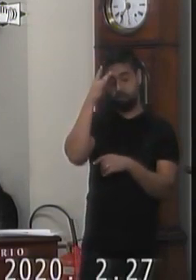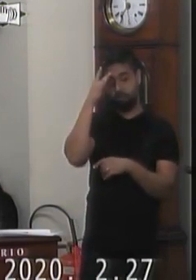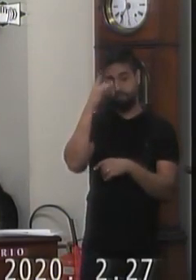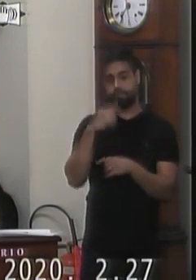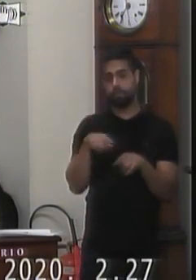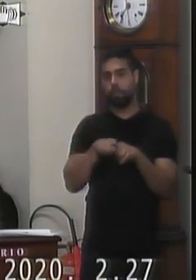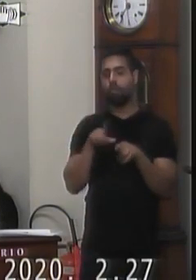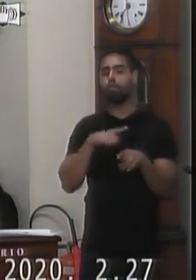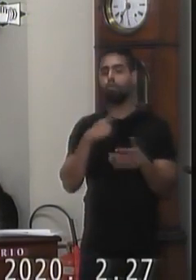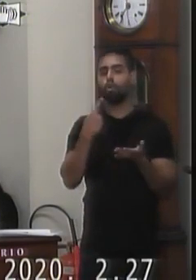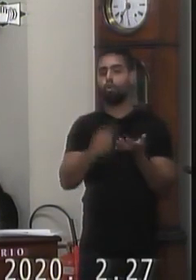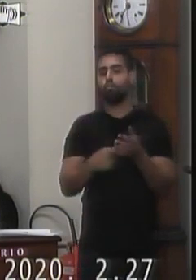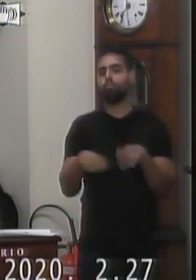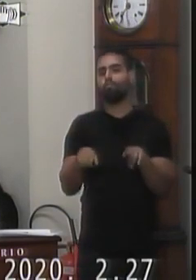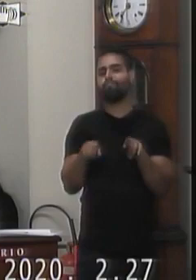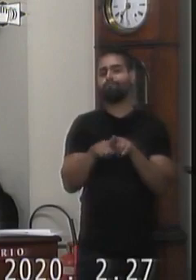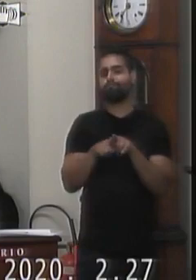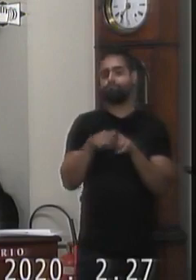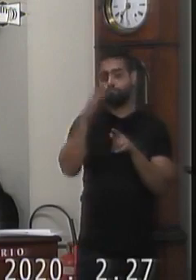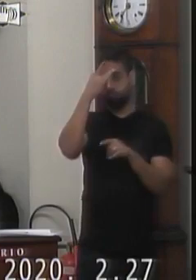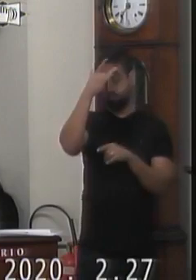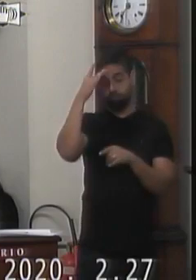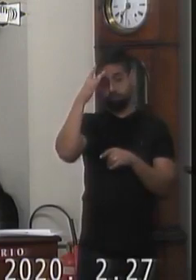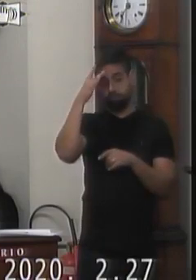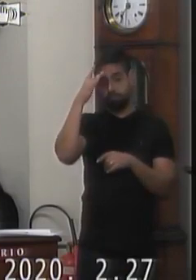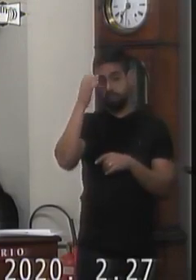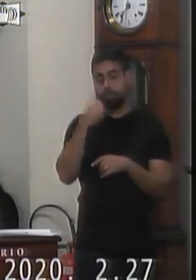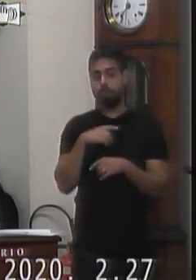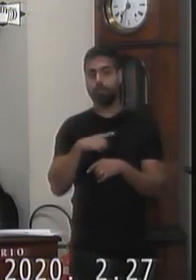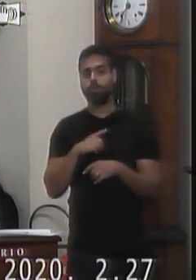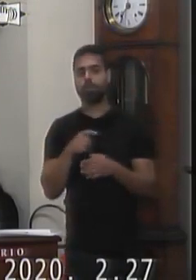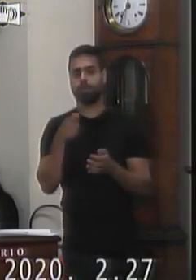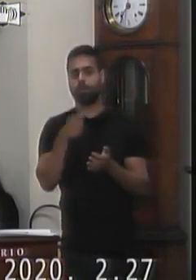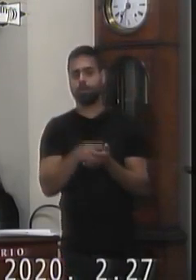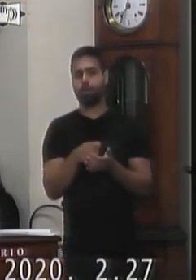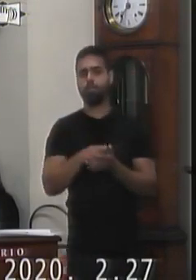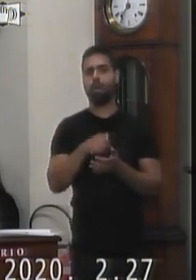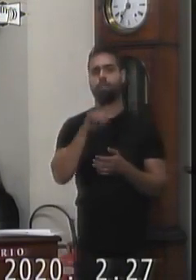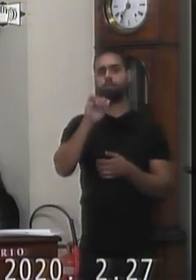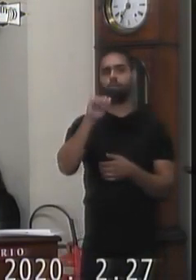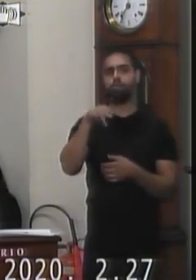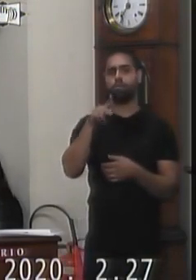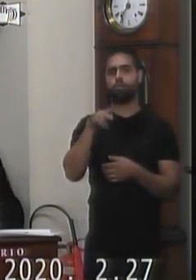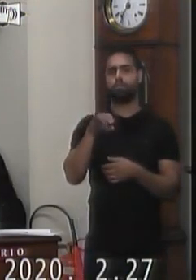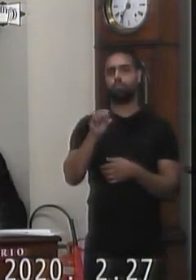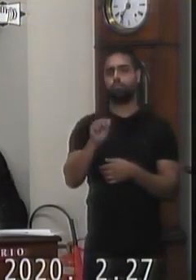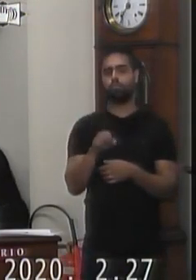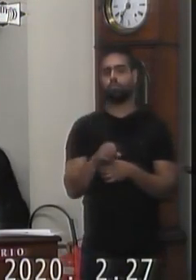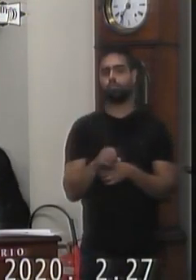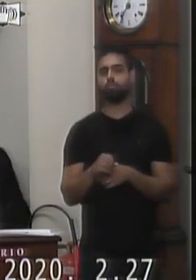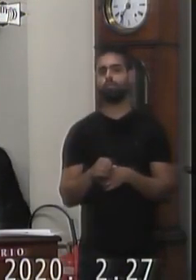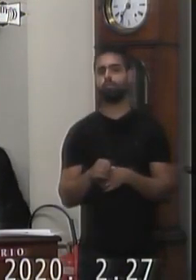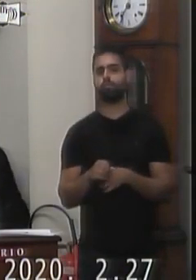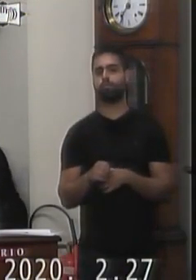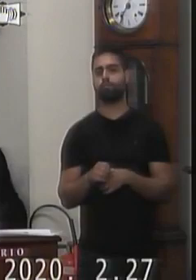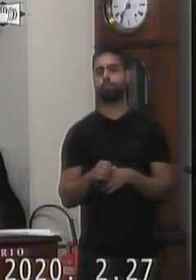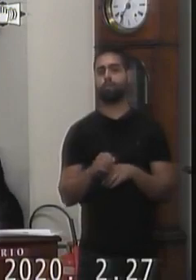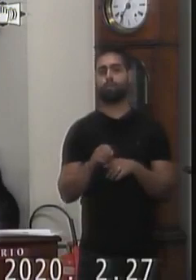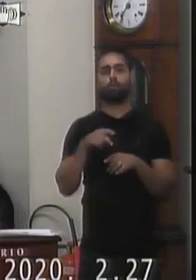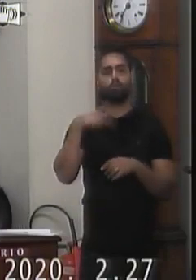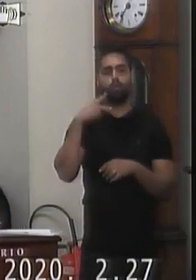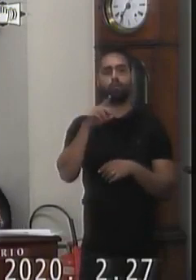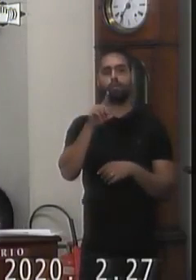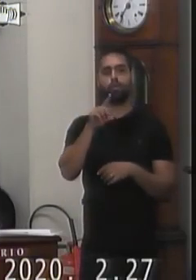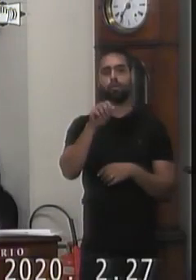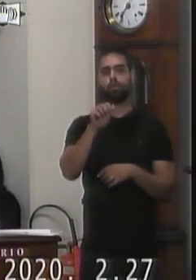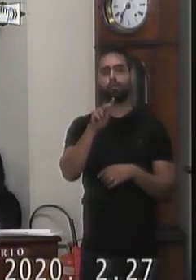com o compromisso firmado com os cidadãos de bem, que são cumpridores de suas obrigações tributárias e esperam uma cidade mais justa. Sala de Sessões, 27